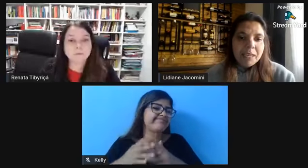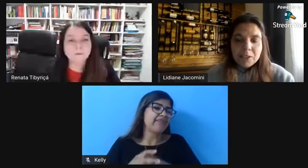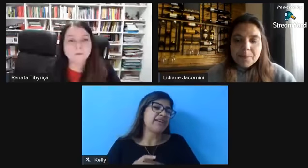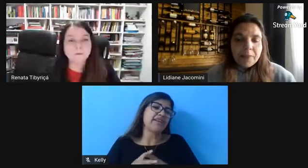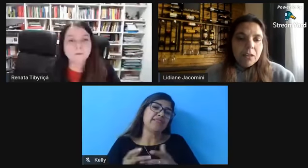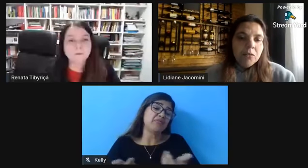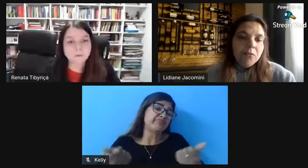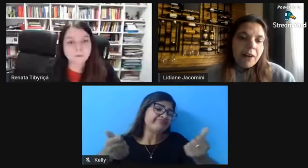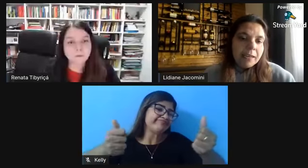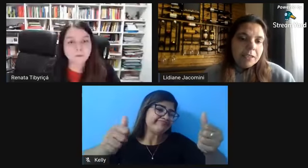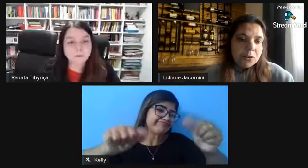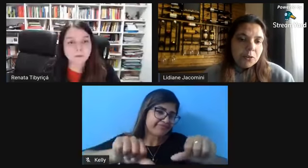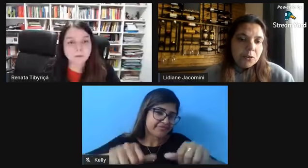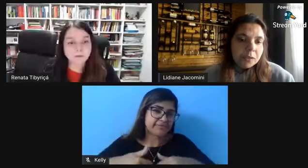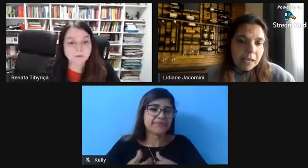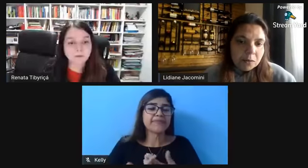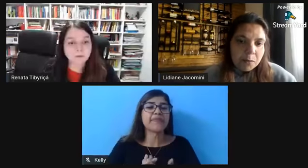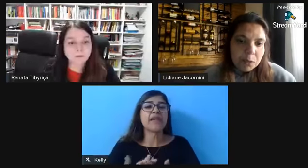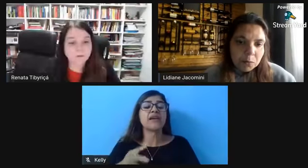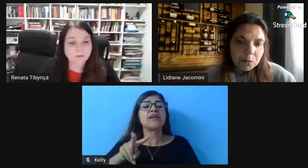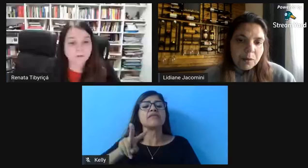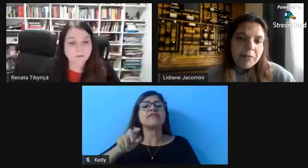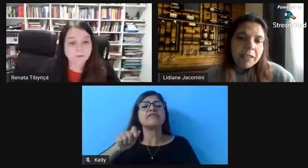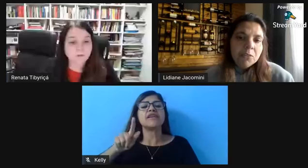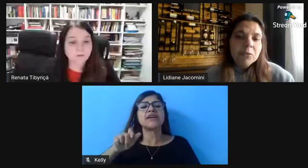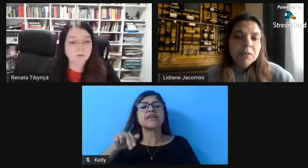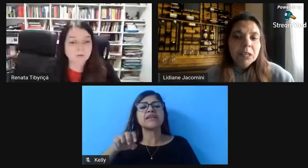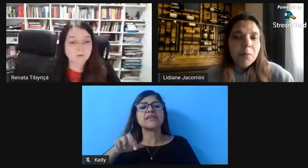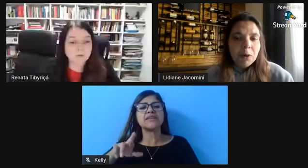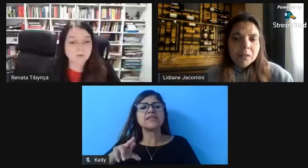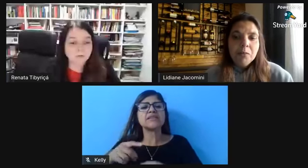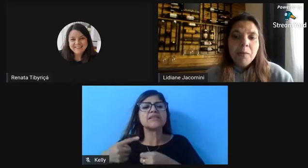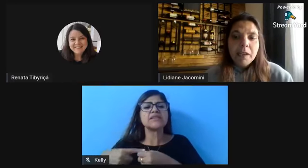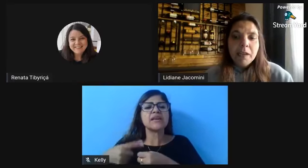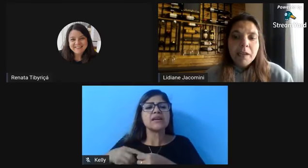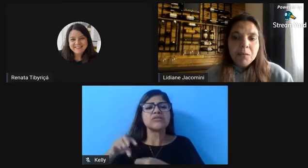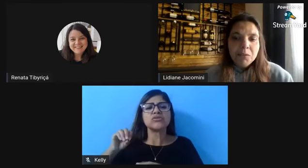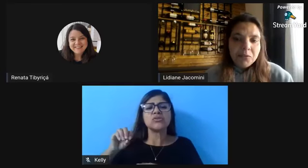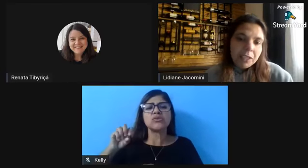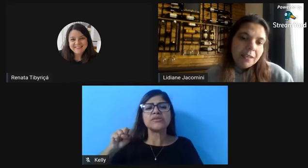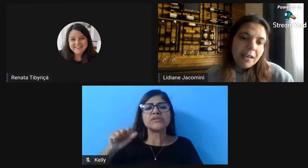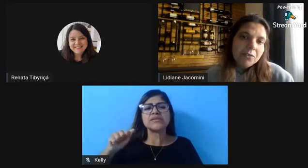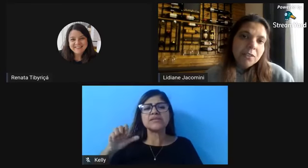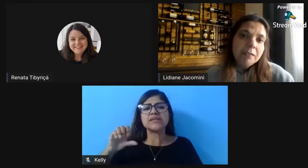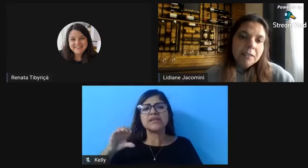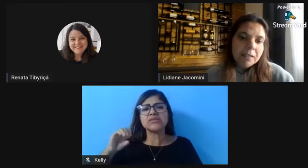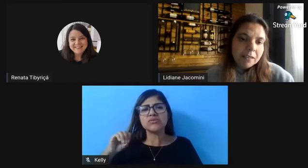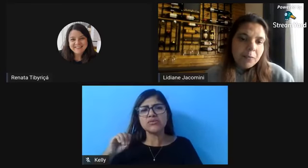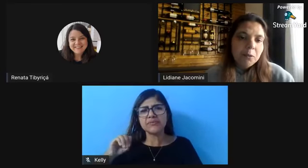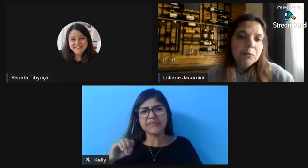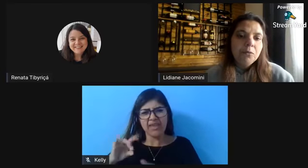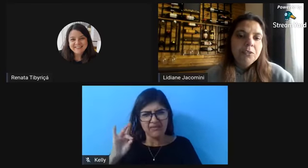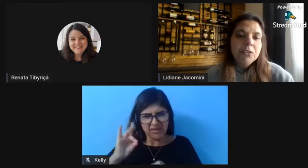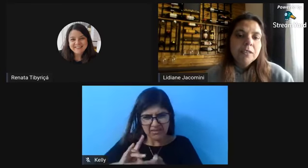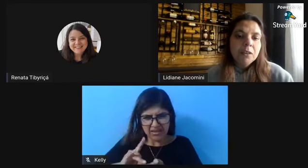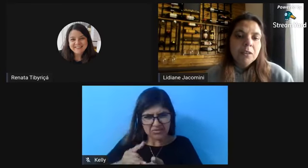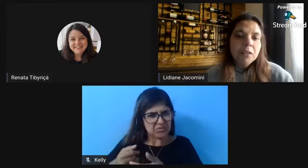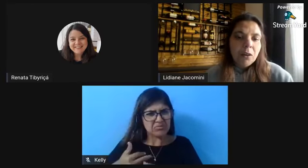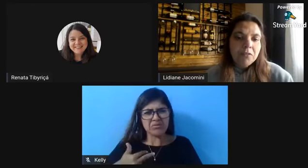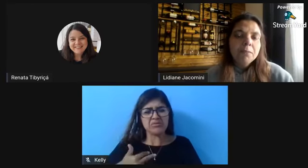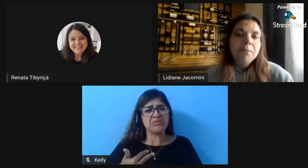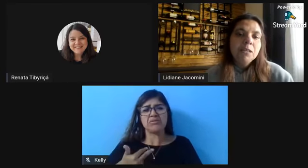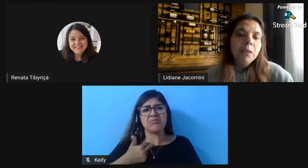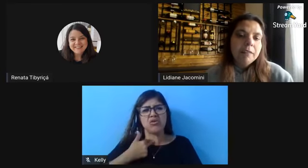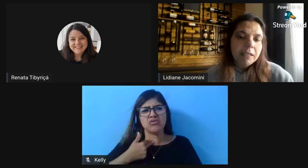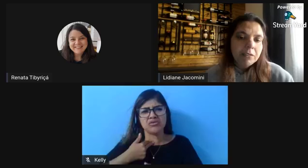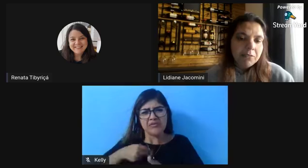se perde. O Wagner de Osasco perguntou, é verídico que eu não posso acompanhar o meu filho em caso de internação pelo